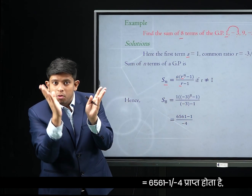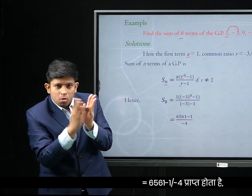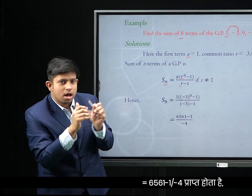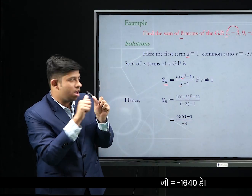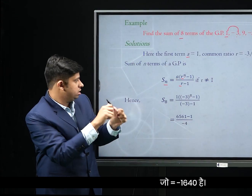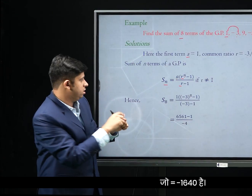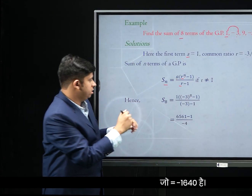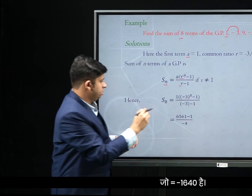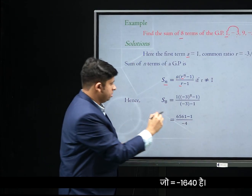जो